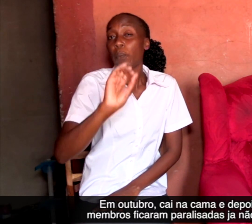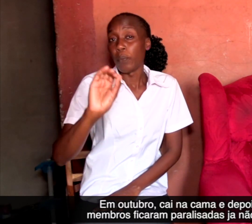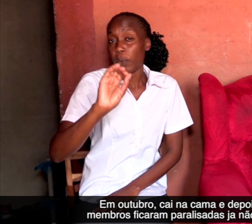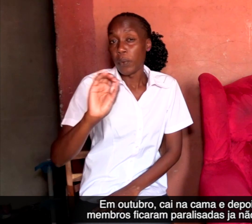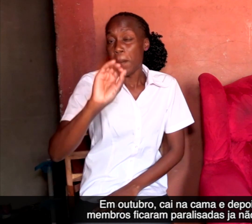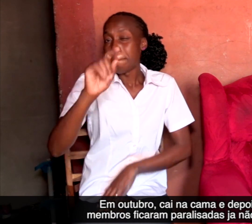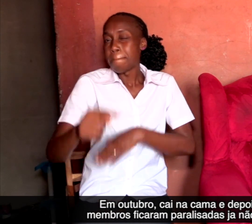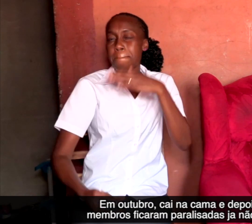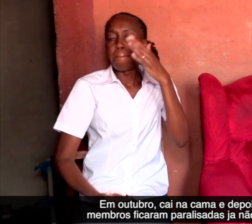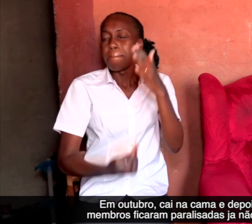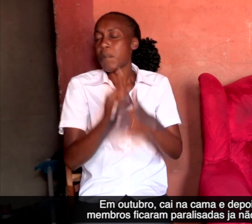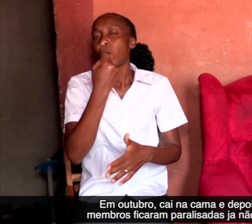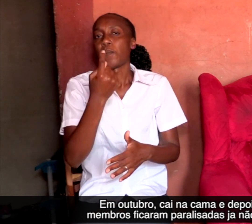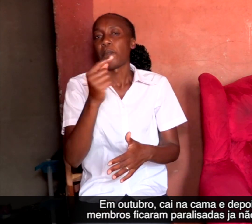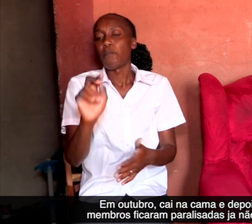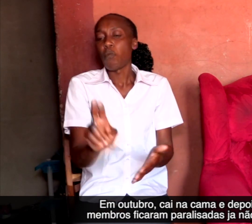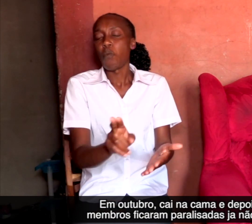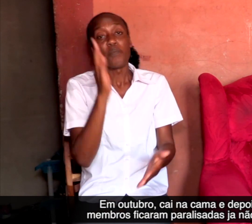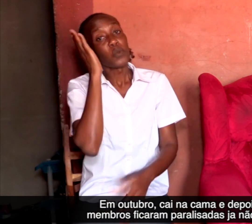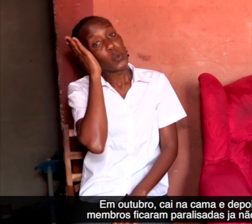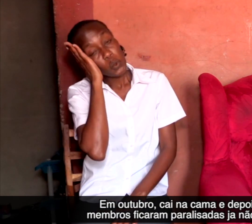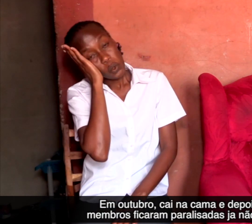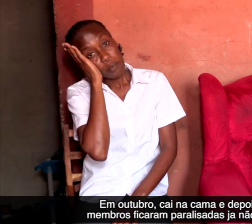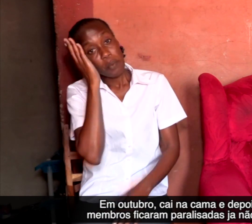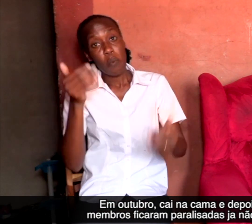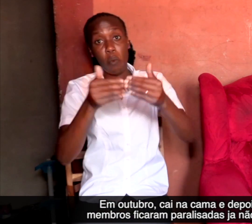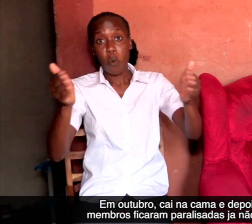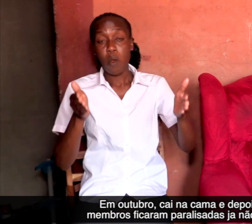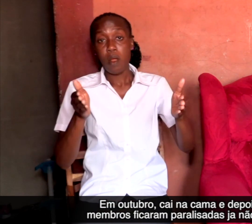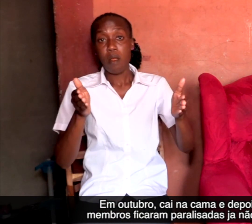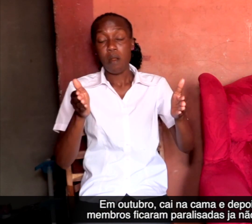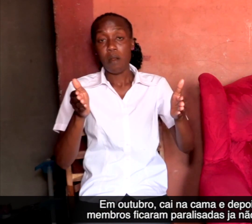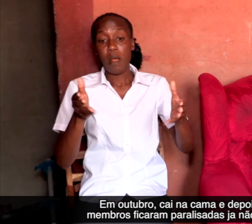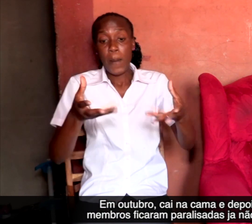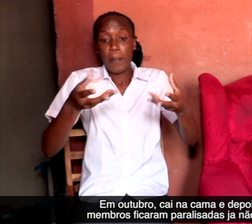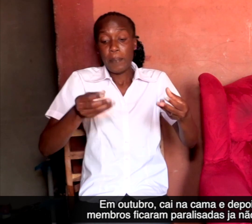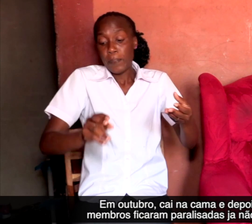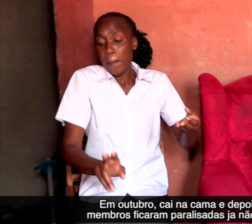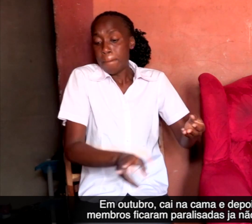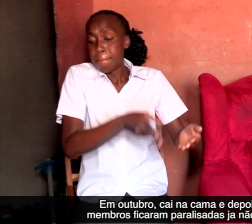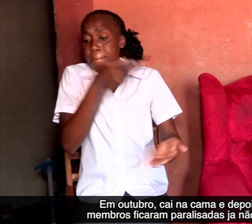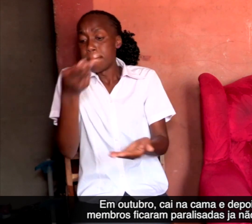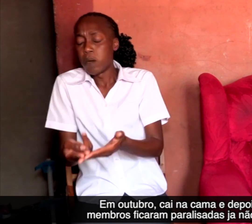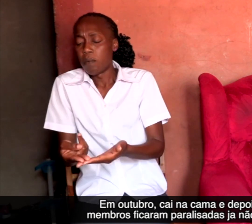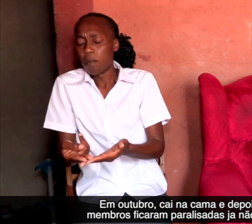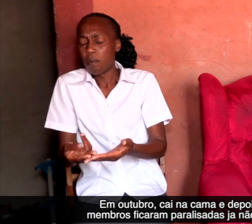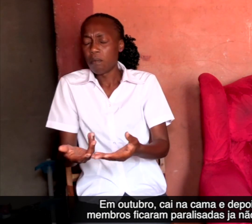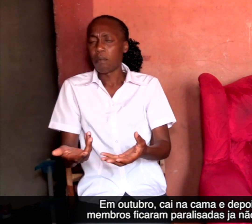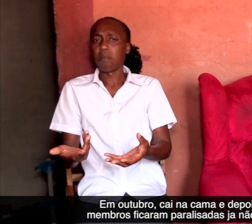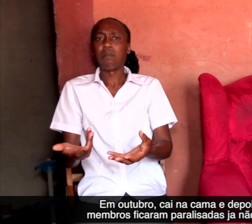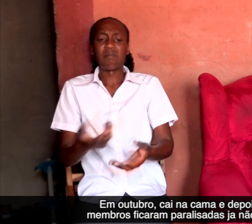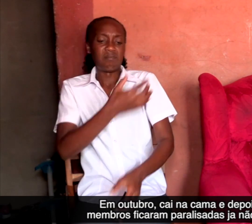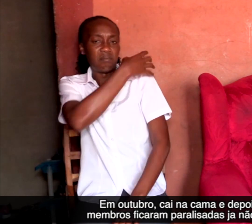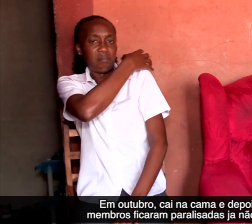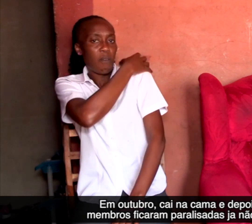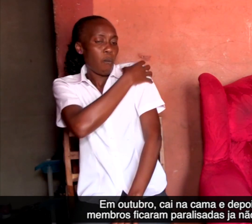teve o problema de eu dormir aqui em casa, caí na cama. Quando caí na cama, esses 2